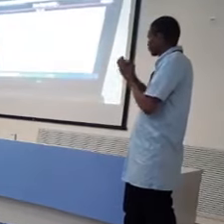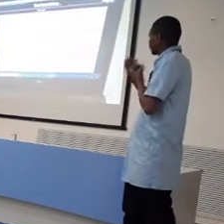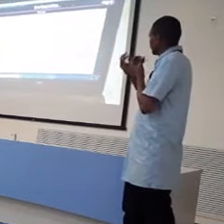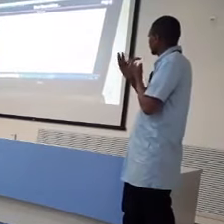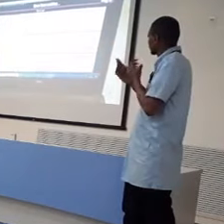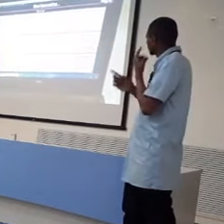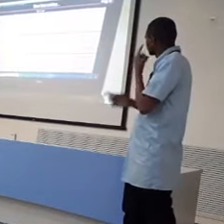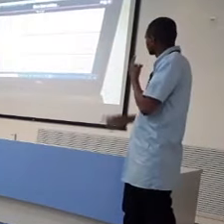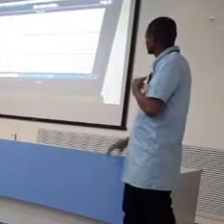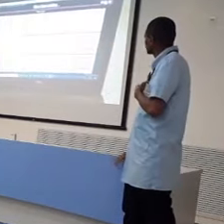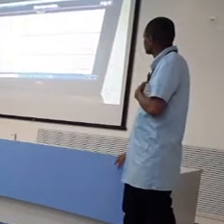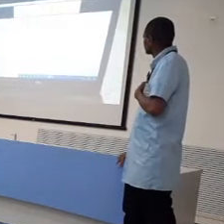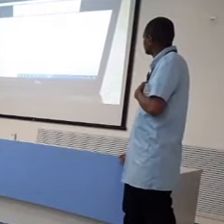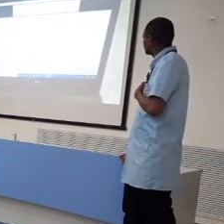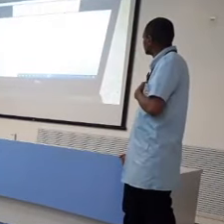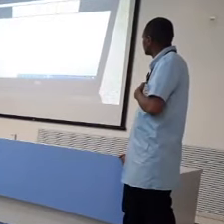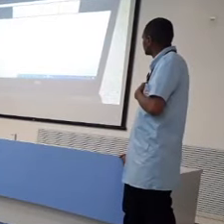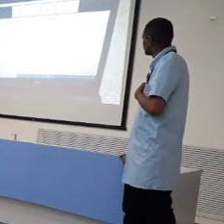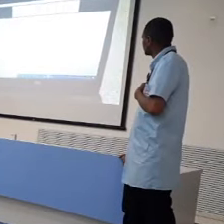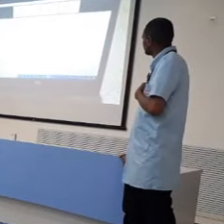do gráfico aqui.